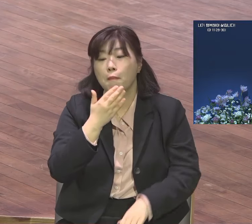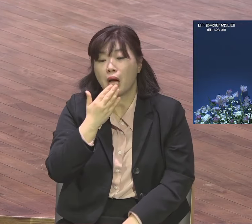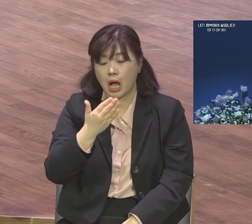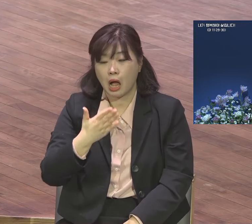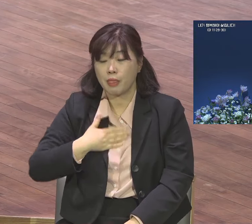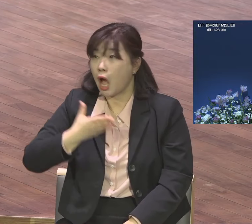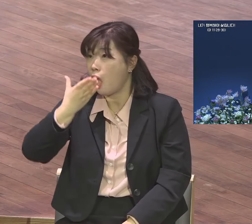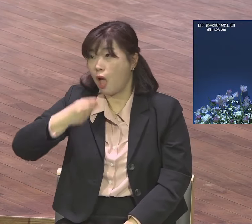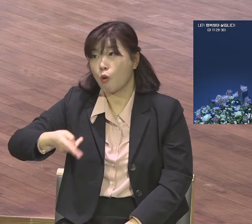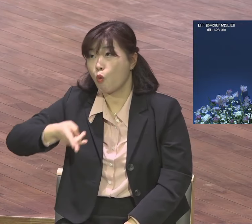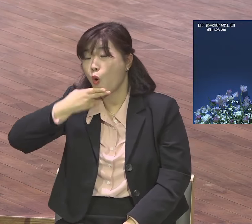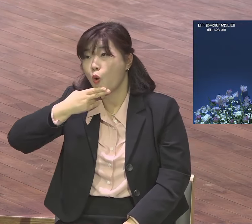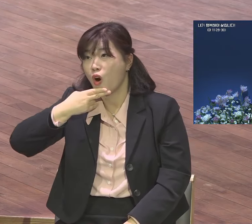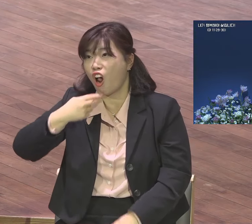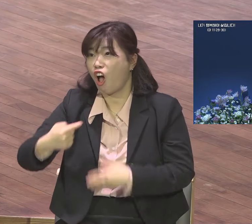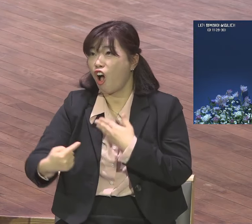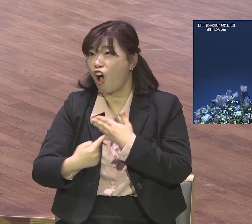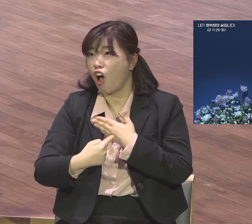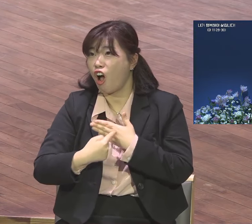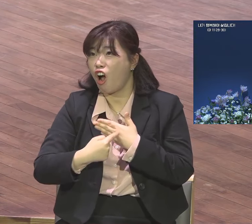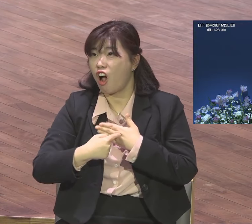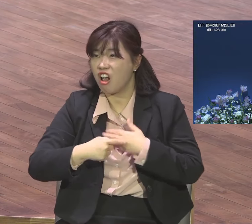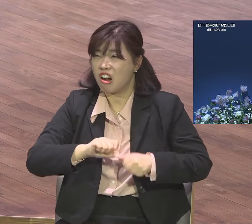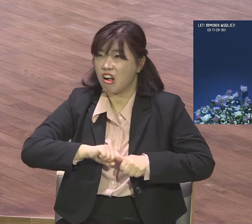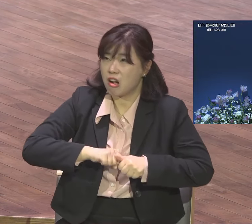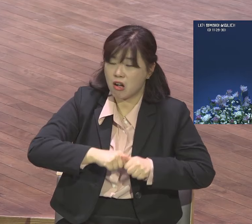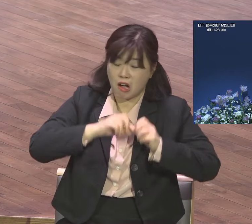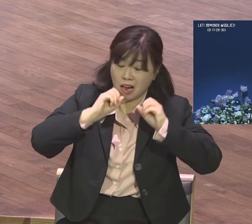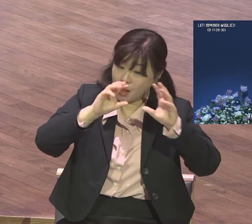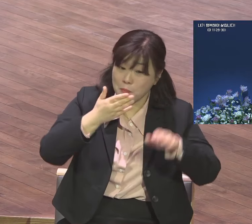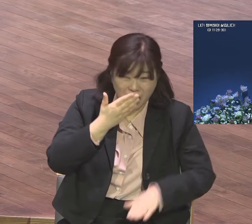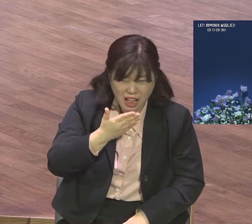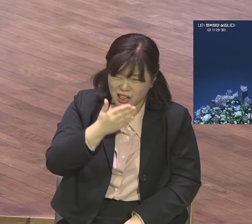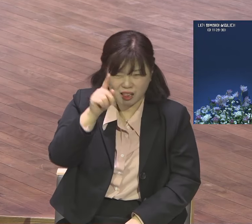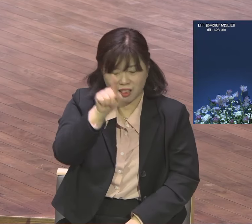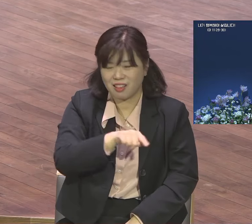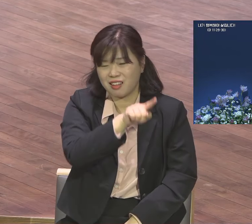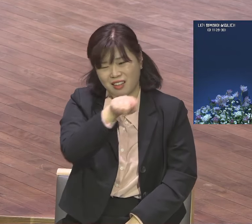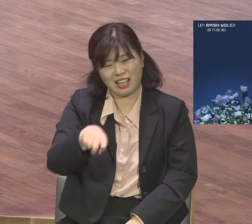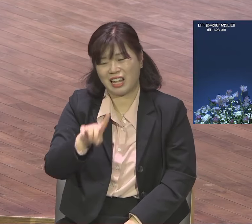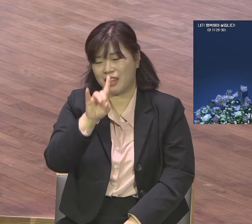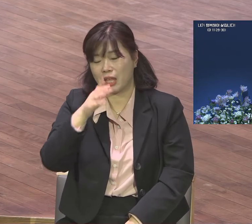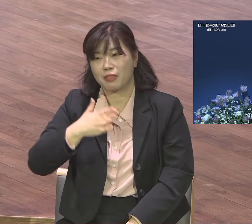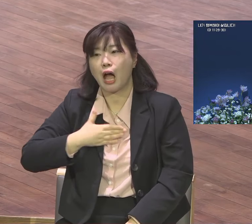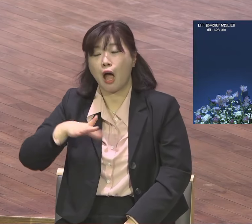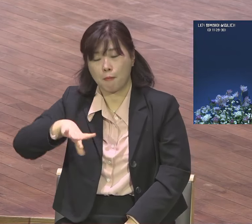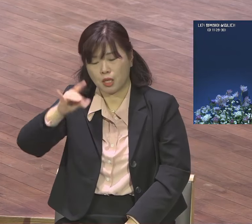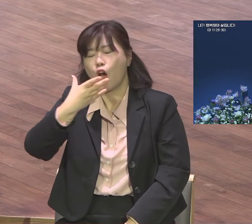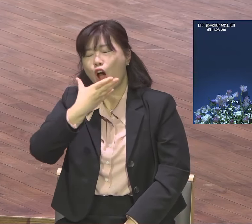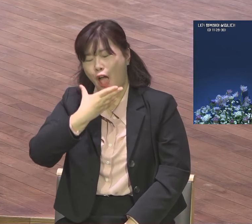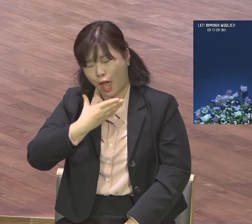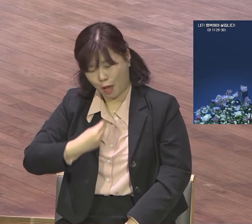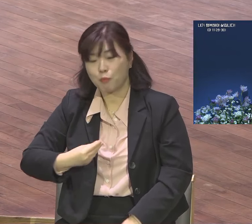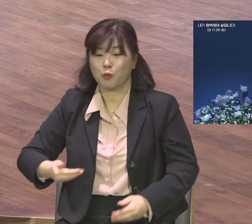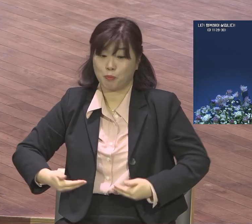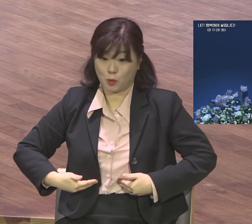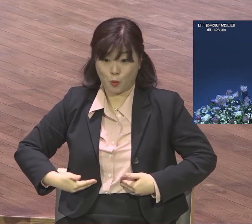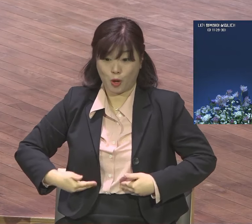이렇게 말씀하십니다. 수고하고 무거운 짐진 자들아 다 내게로 오라. 내가 너희를 쉬게